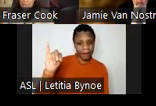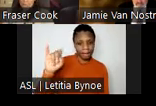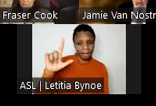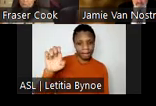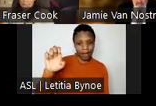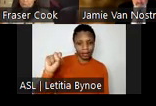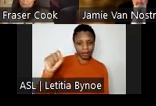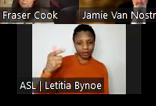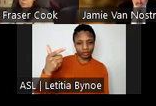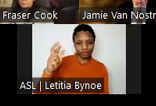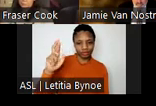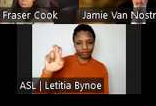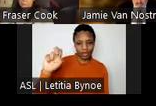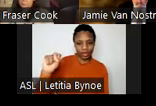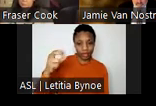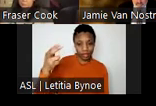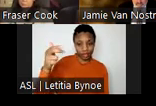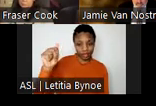mil se ha